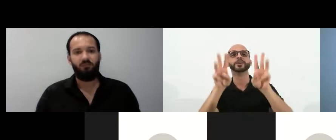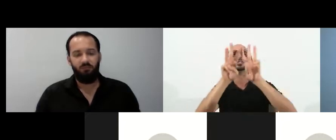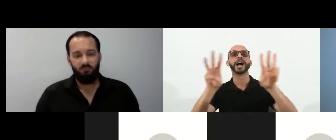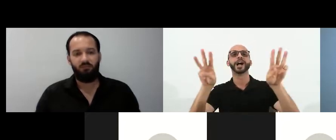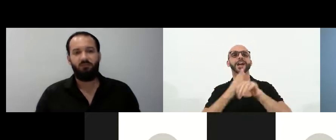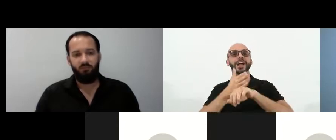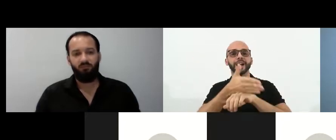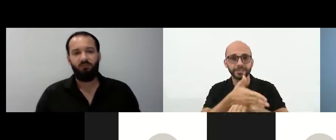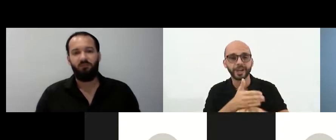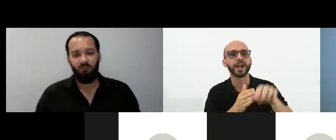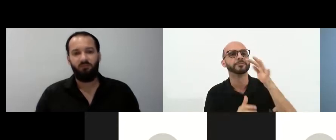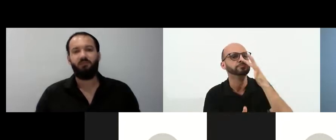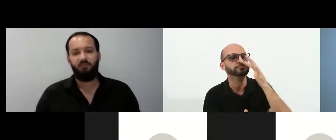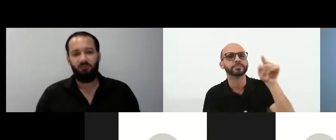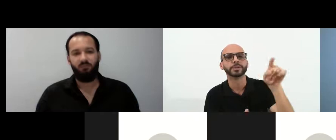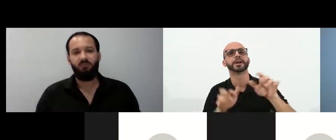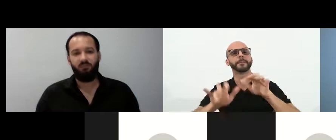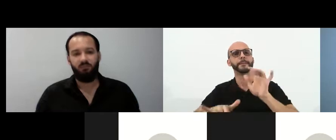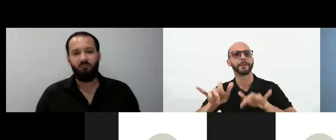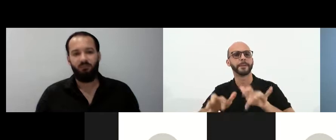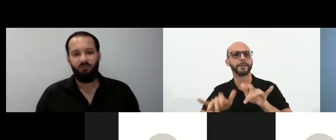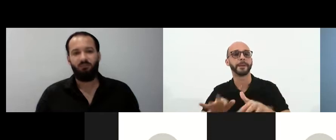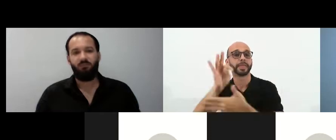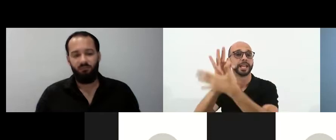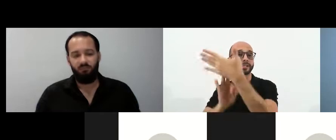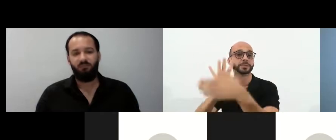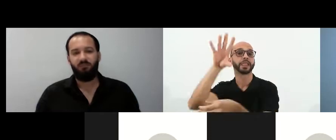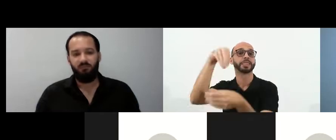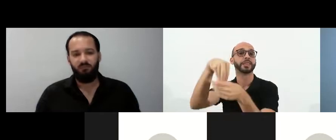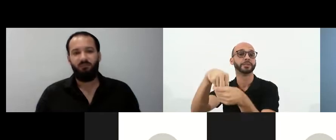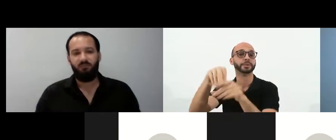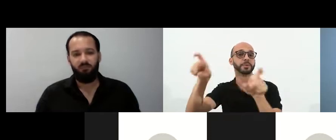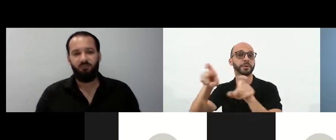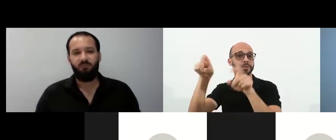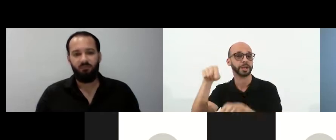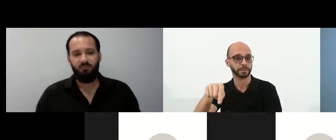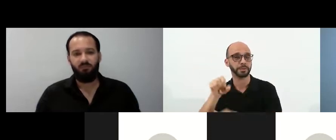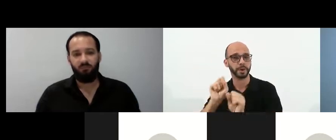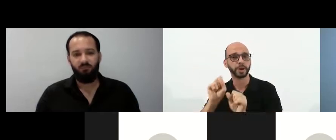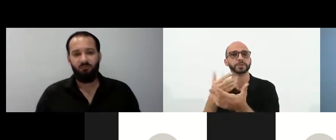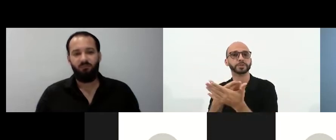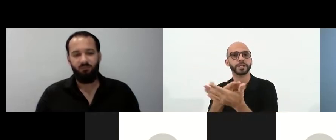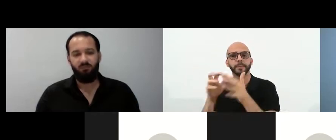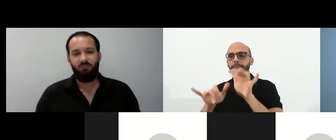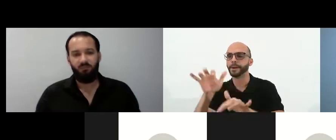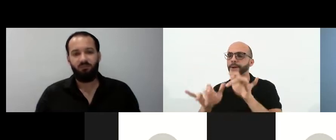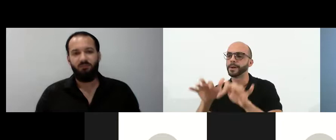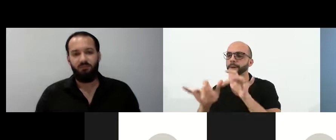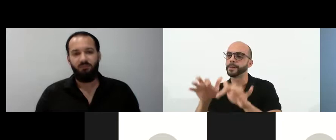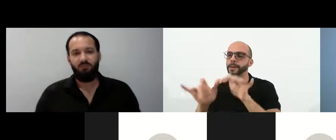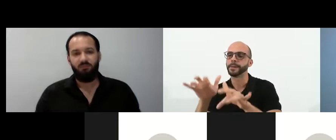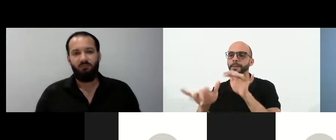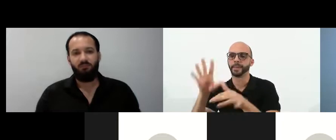Então, com o uso dos computadores, o acesso, as pessoas elas podem utilizar usar